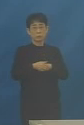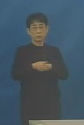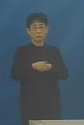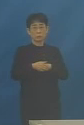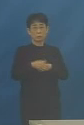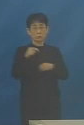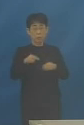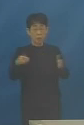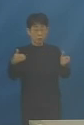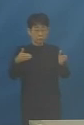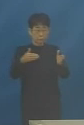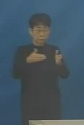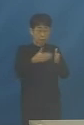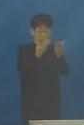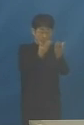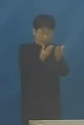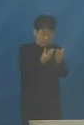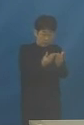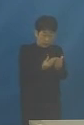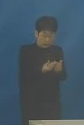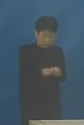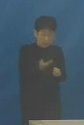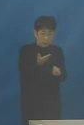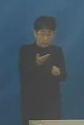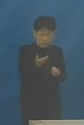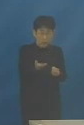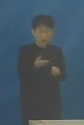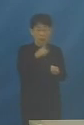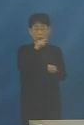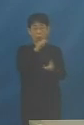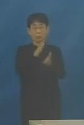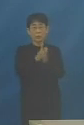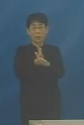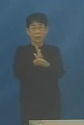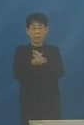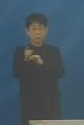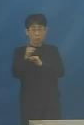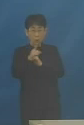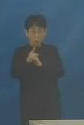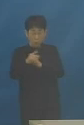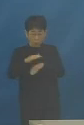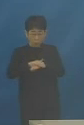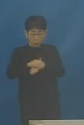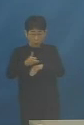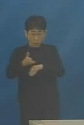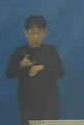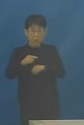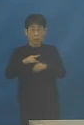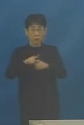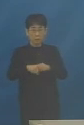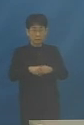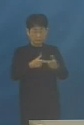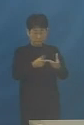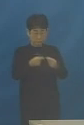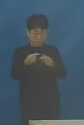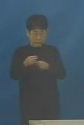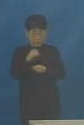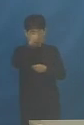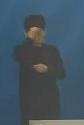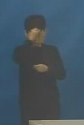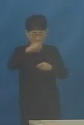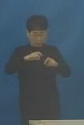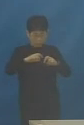せるように我々がやっているのかそんなに難しい事やってるわけじゃなくて徹底した疫学調査をやったりクラスター